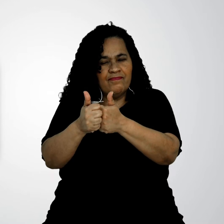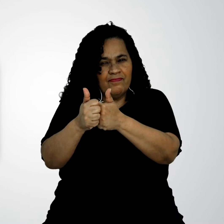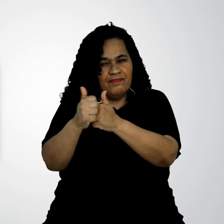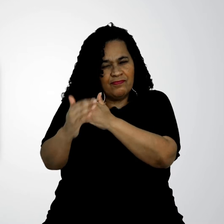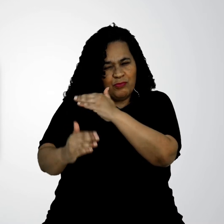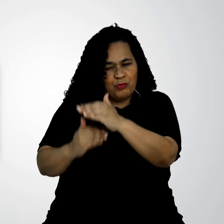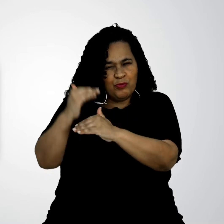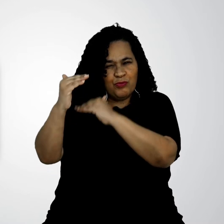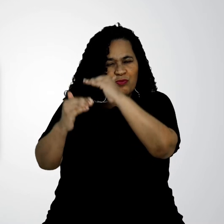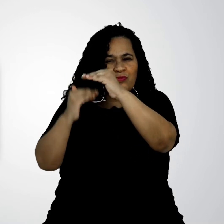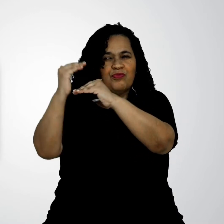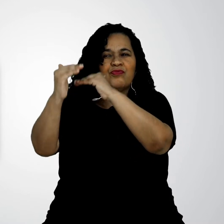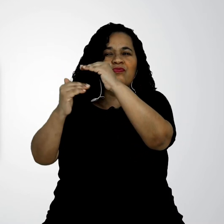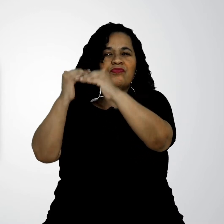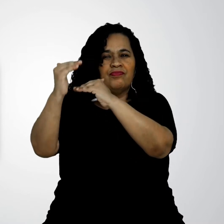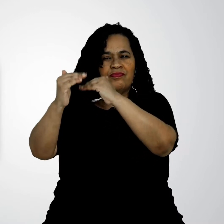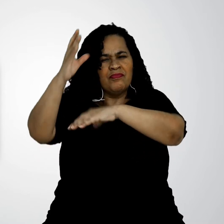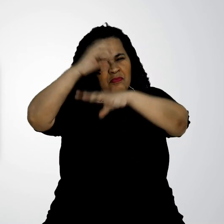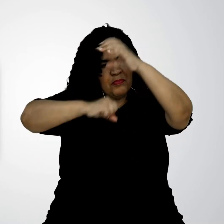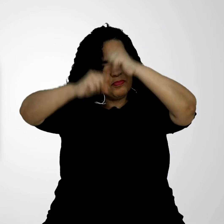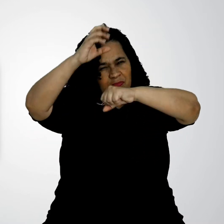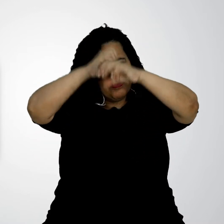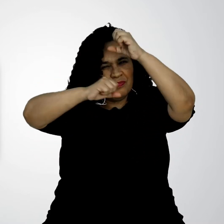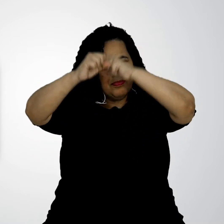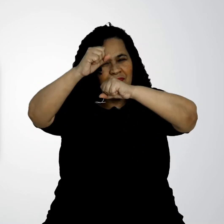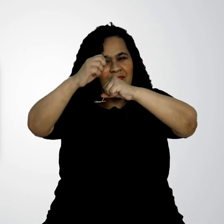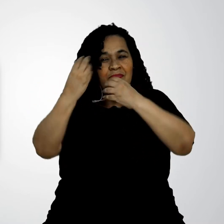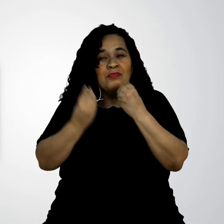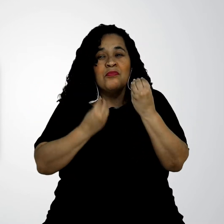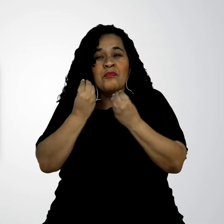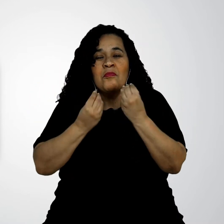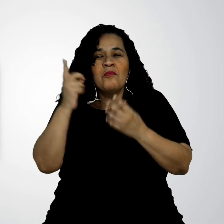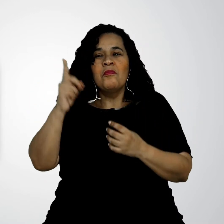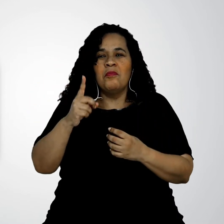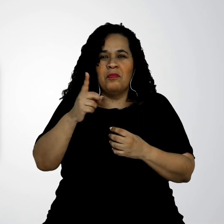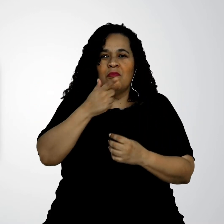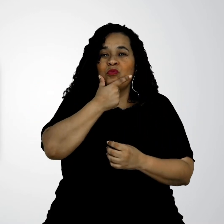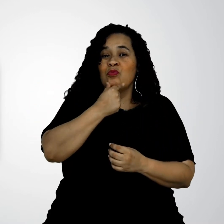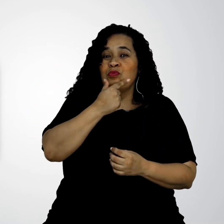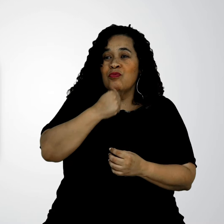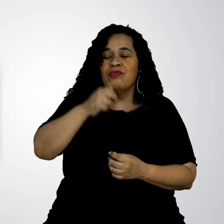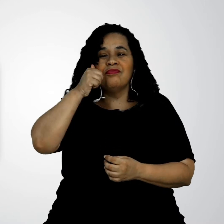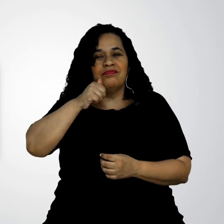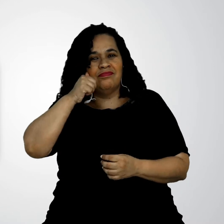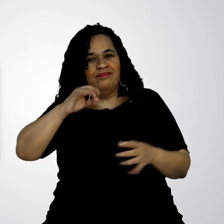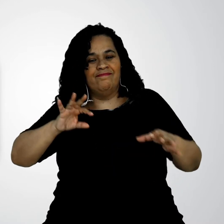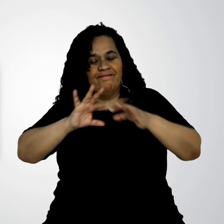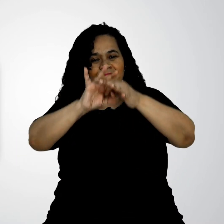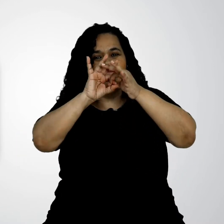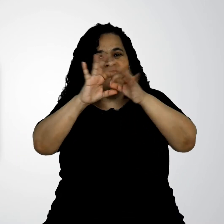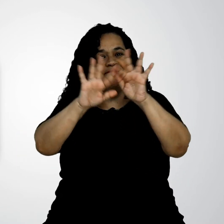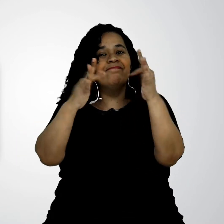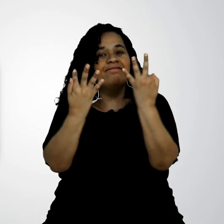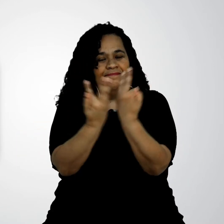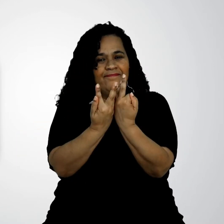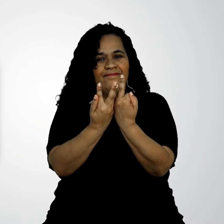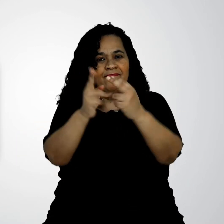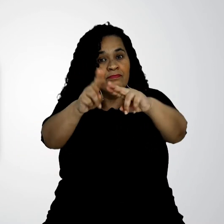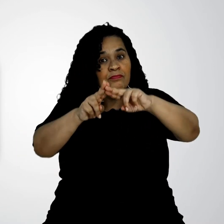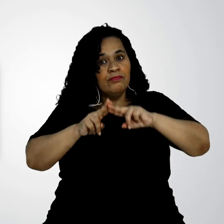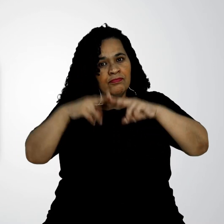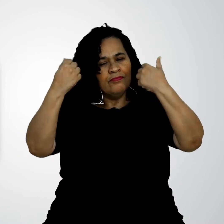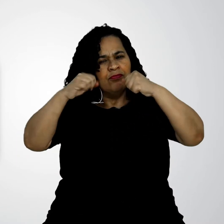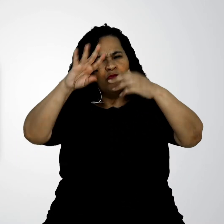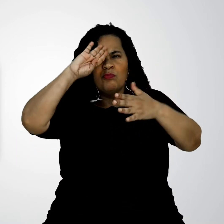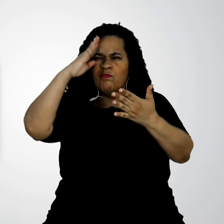desenvolvendo. Comigo que ele está aprendendo como que se trata uma mulher ou como se trata um homem. Então, a grande luta está aqui, mas a gente precisa confiar